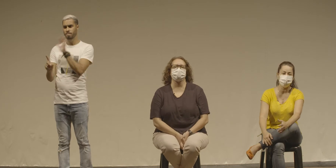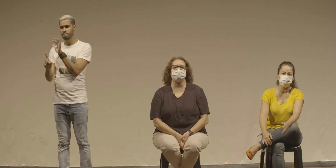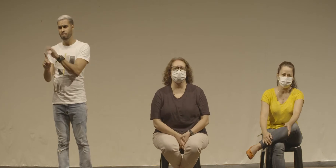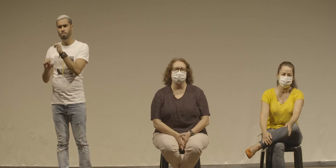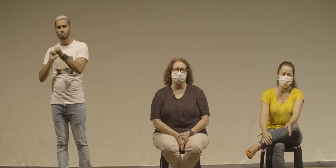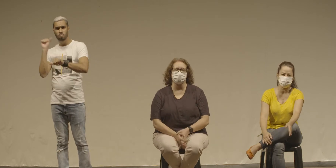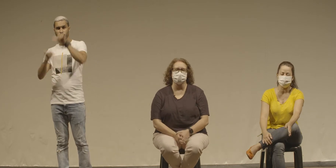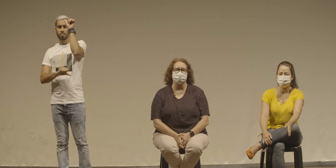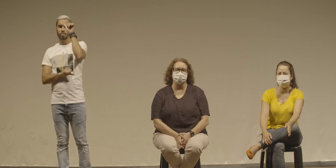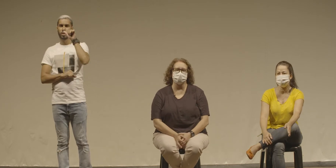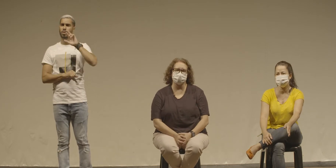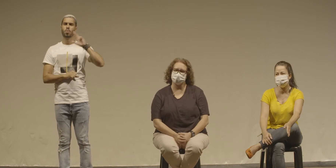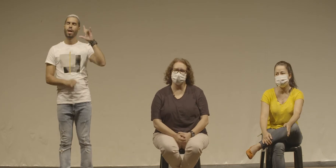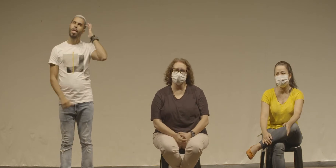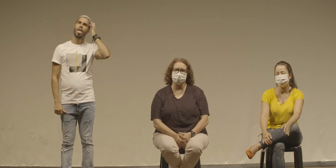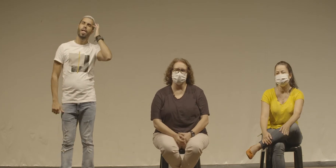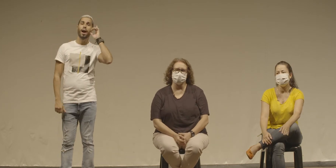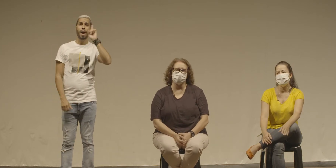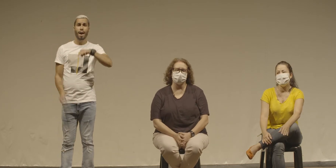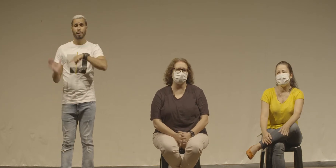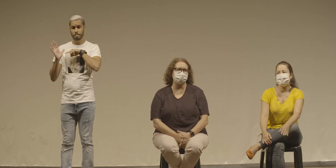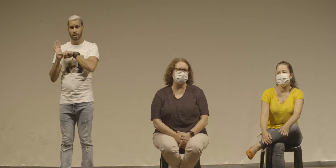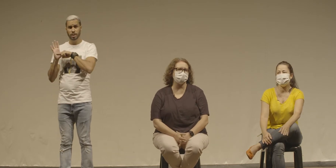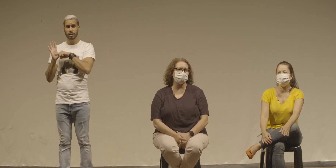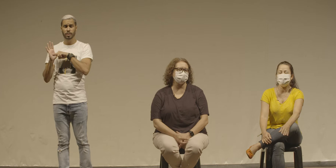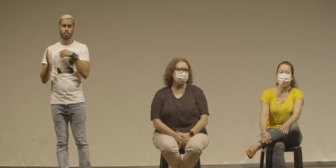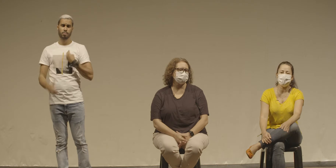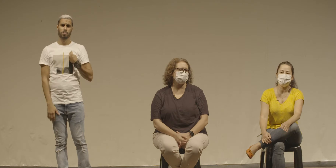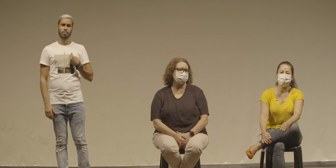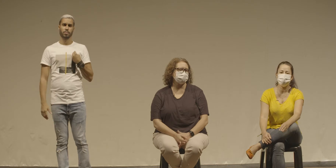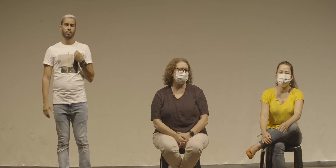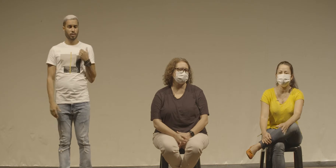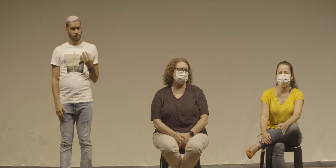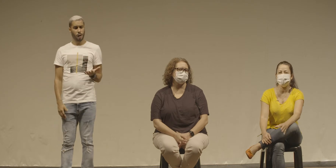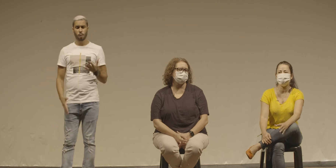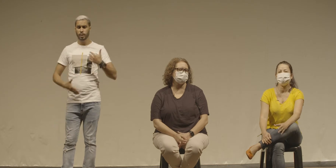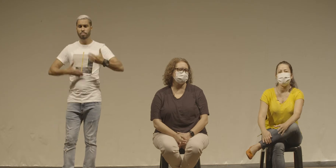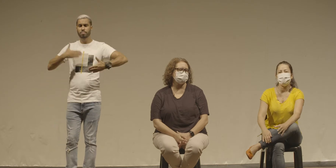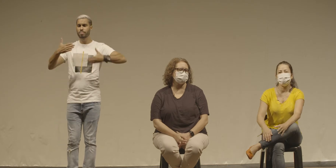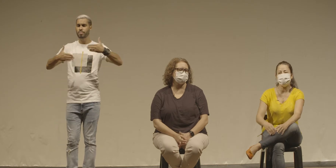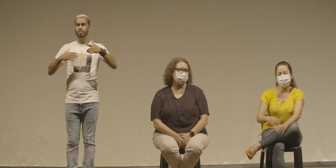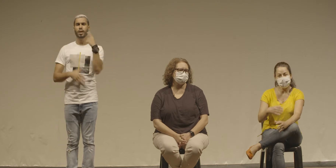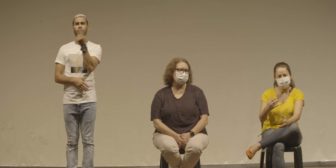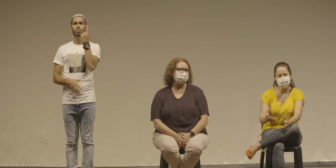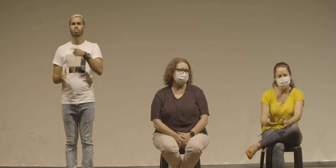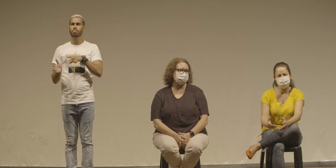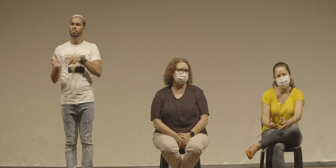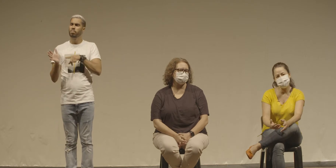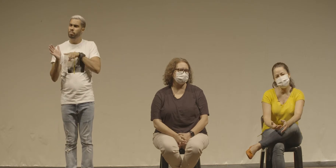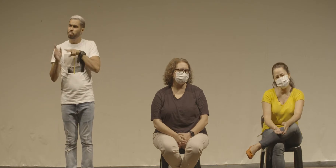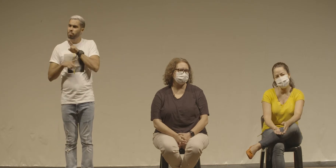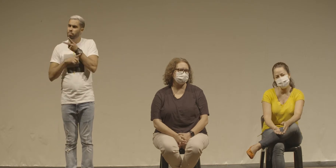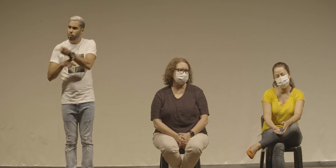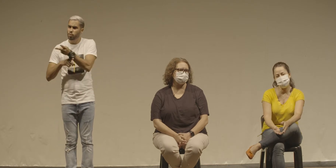estudos e estatísticas feitas em cima disso. Então, cada vez mais a gente busca deixar claro